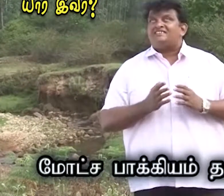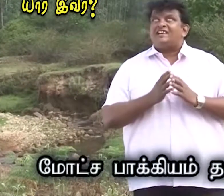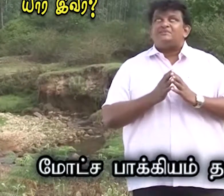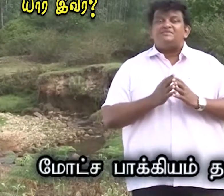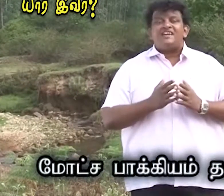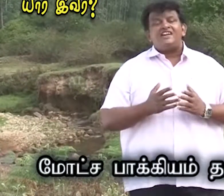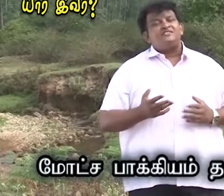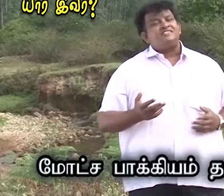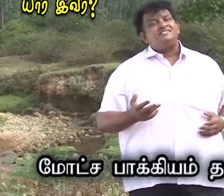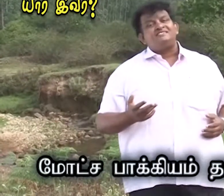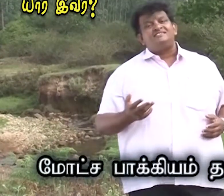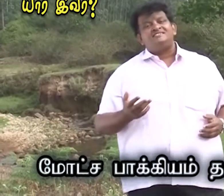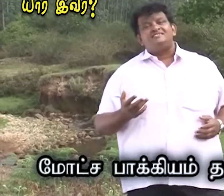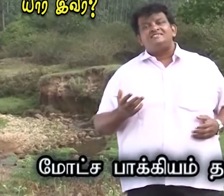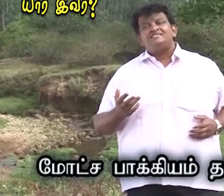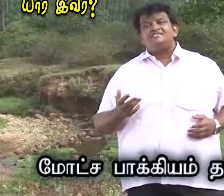பாக்கியம் தரும்